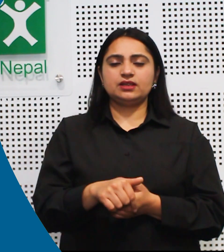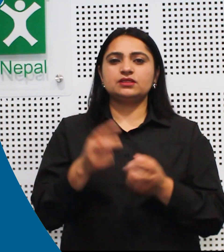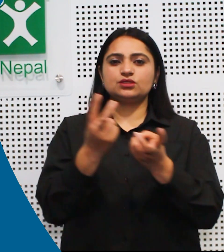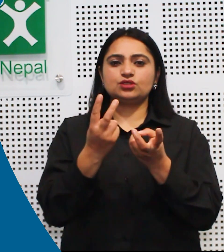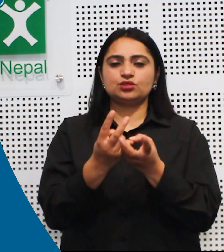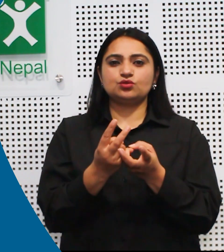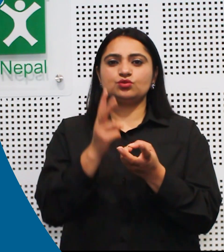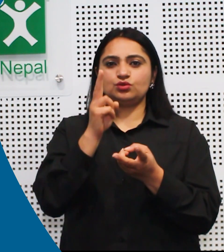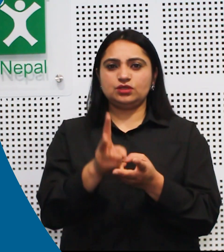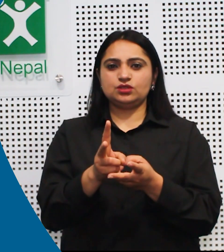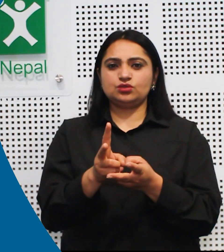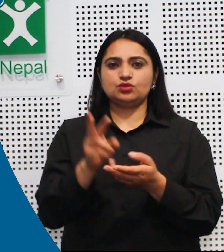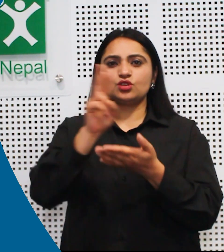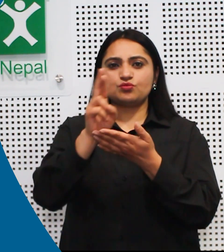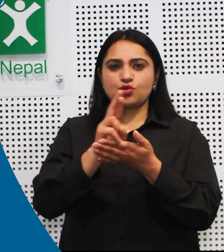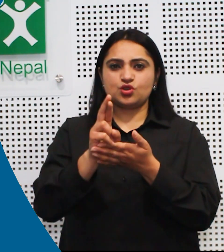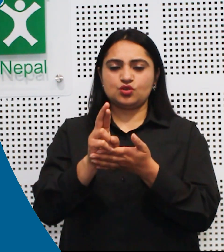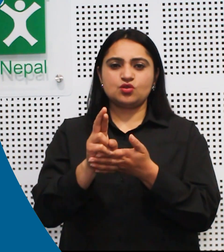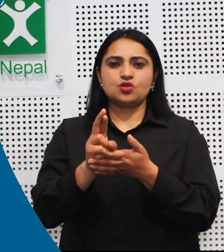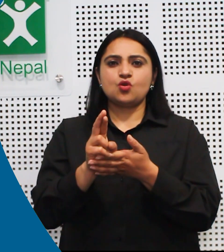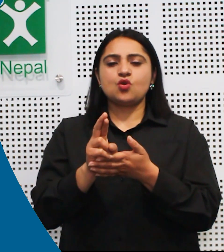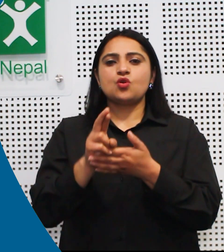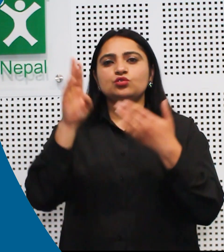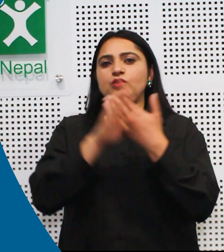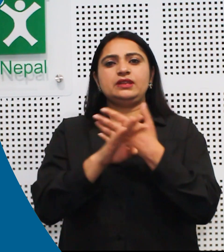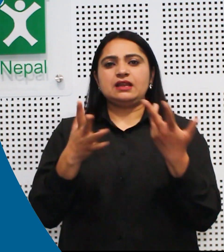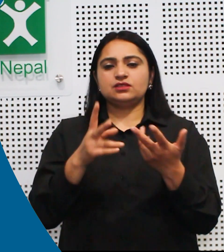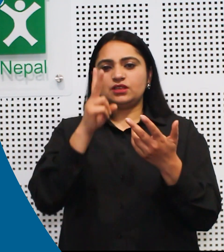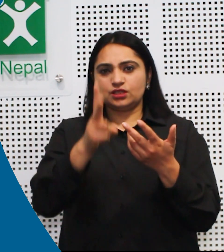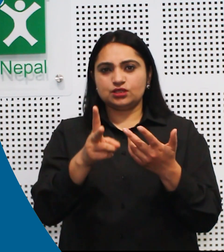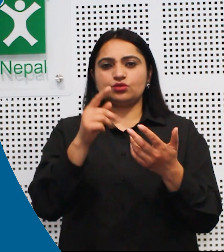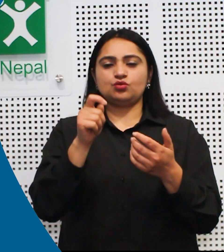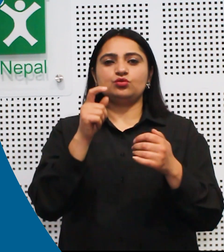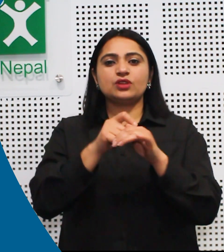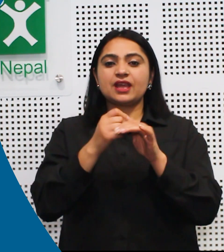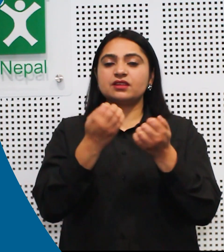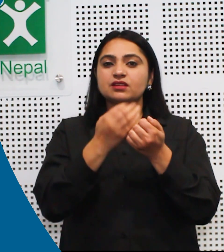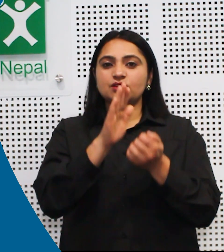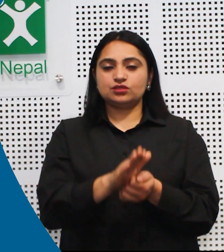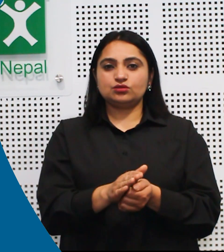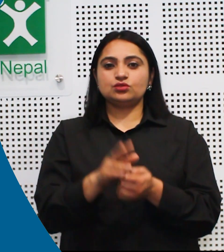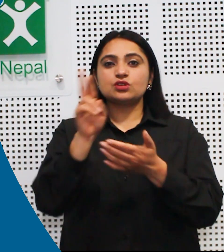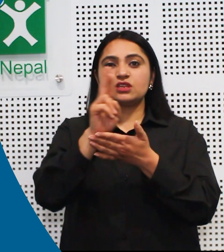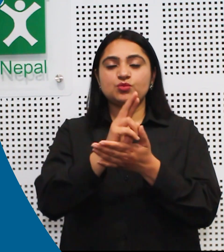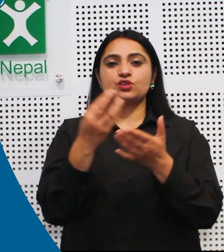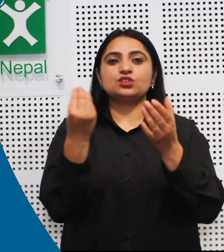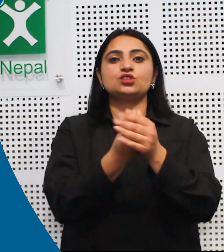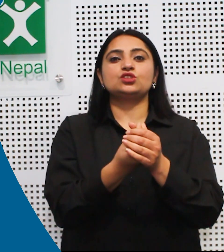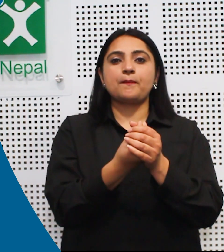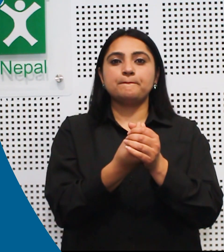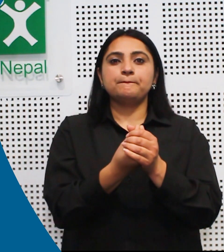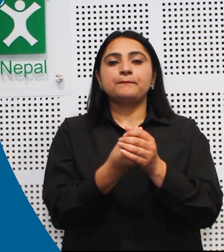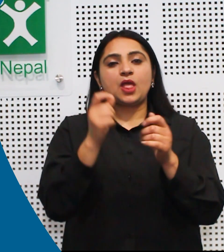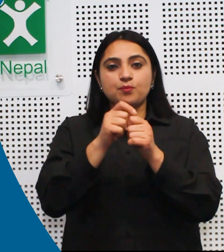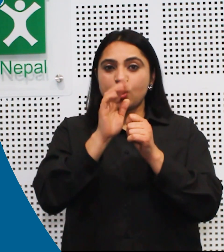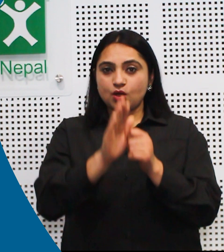अब त्यस्तो किसिमको चाहिँ रिपोर्टिङको मेकानिजम छैन होइन। हामी त्यसको तयारी गर्दैछौँ। जस्तै एकीकृत अब रिपोर्टिङ सिस्टम भनेर गरेका छौँ। त्यो भयो भने चाहिँ